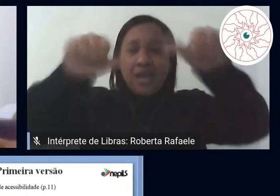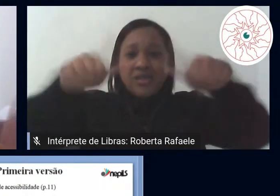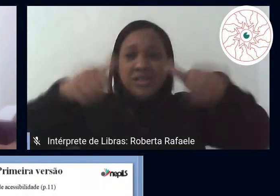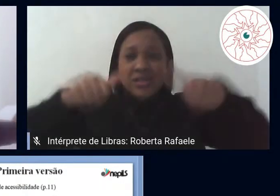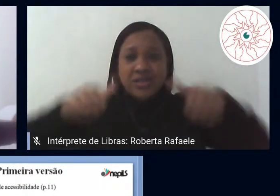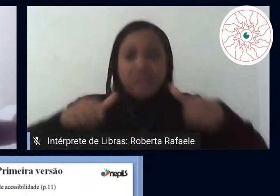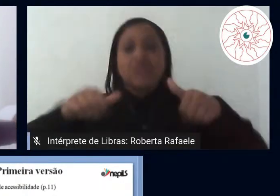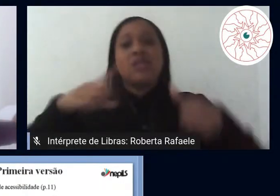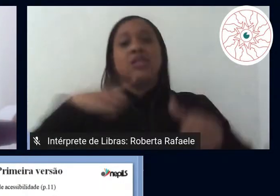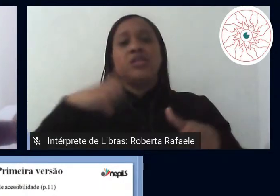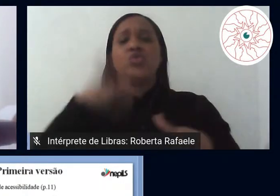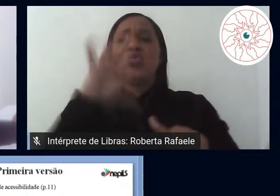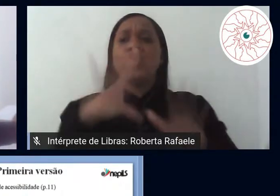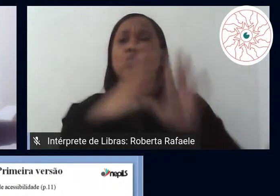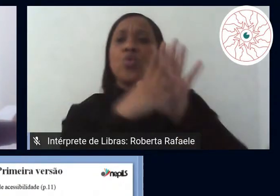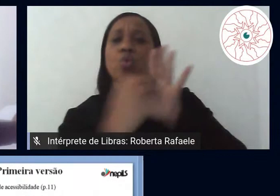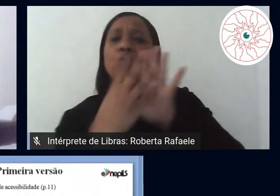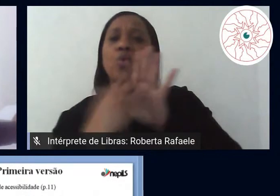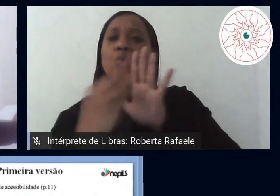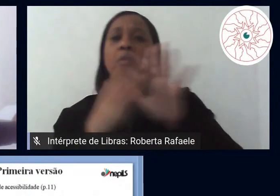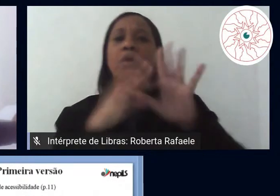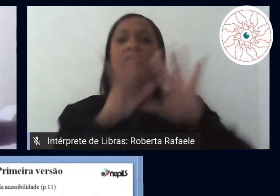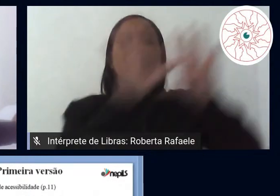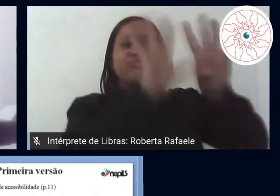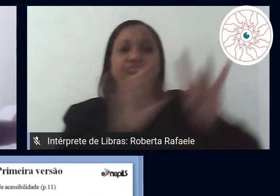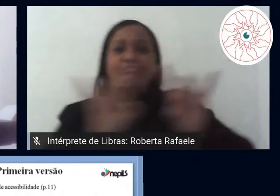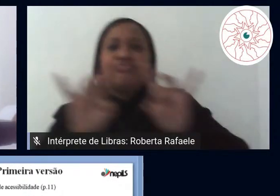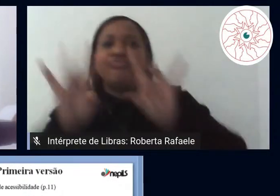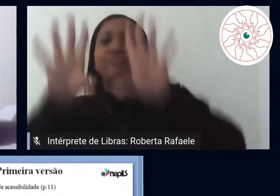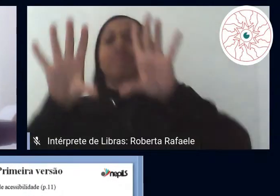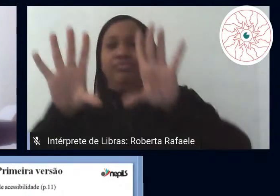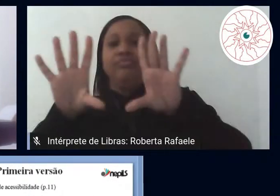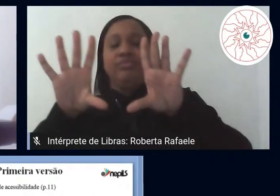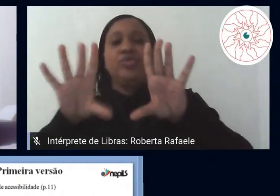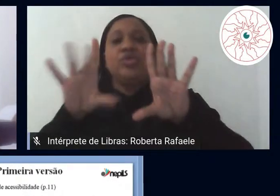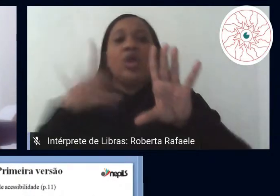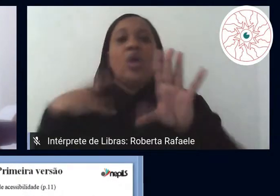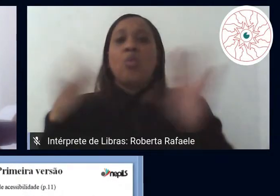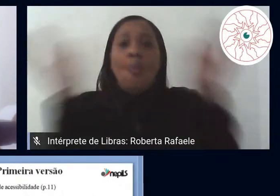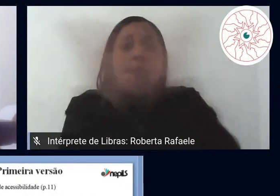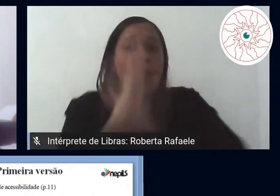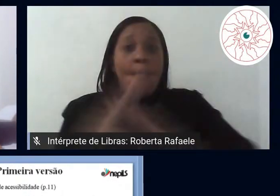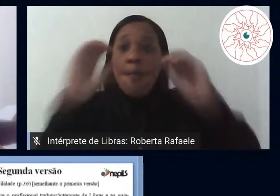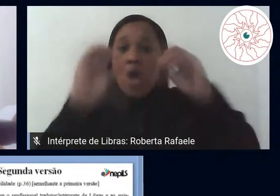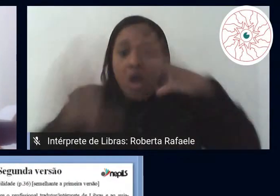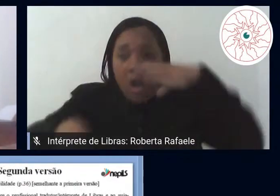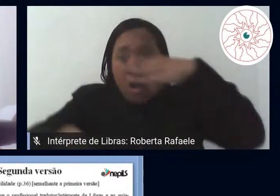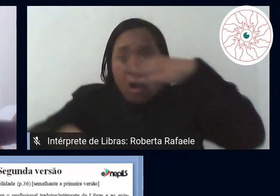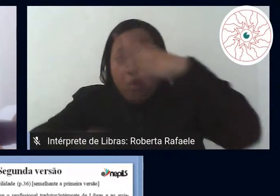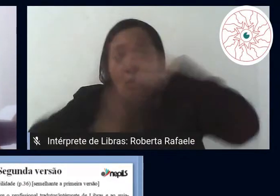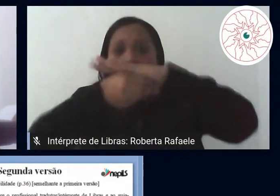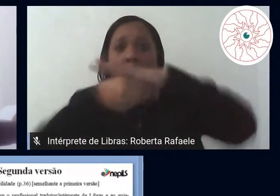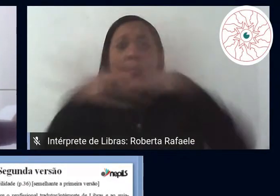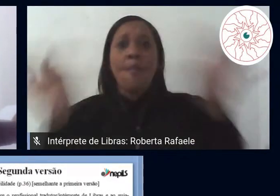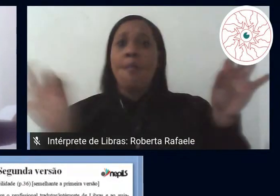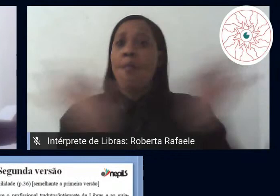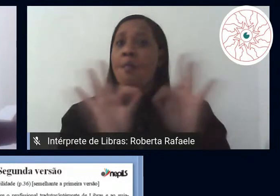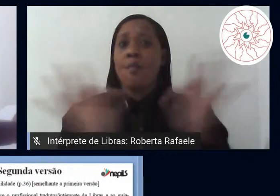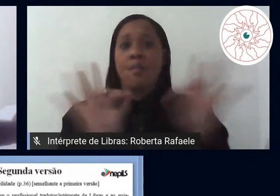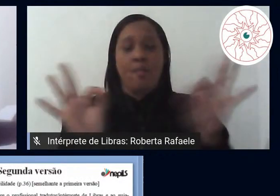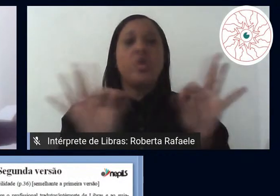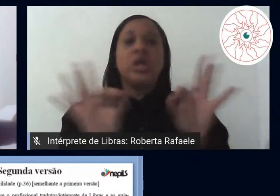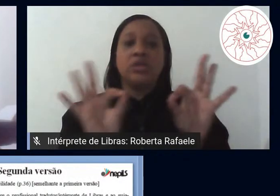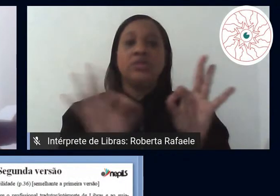apenas uma cópia do que foi colocado numa primeira versão, sem nenhum acréscimo, com exceção das